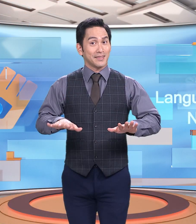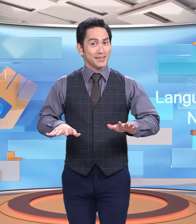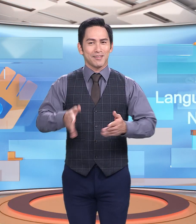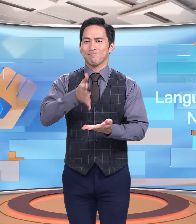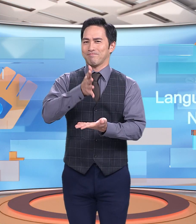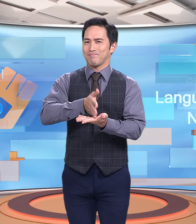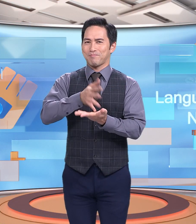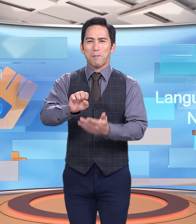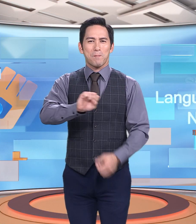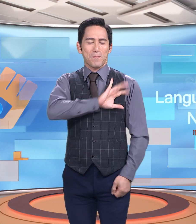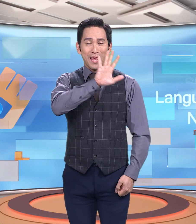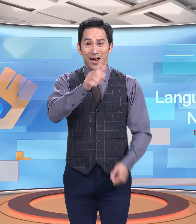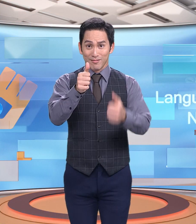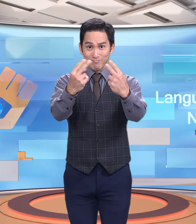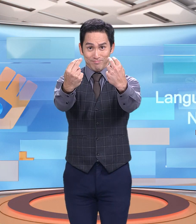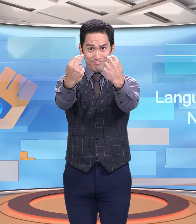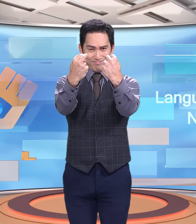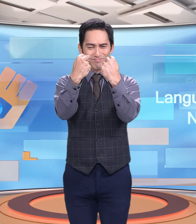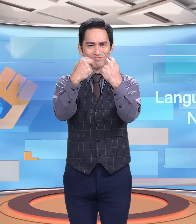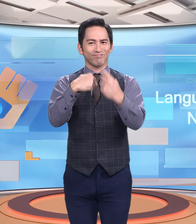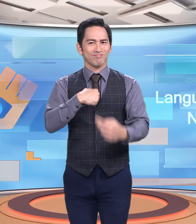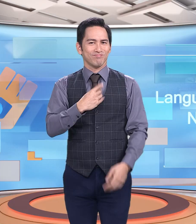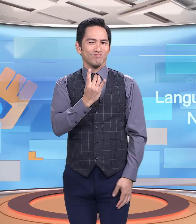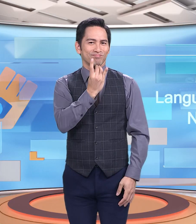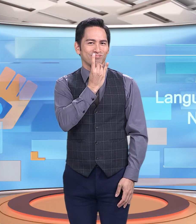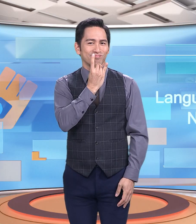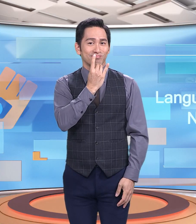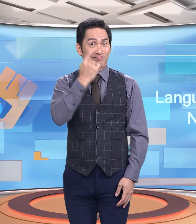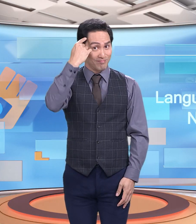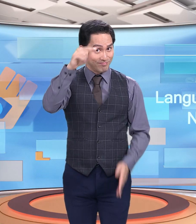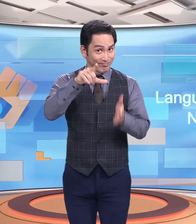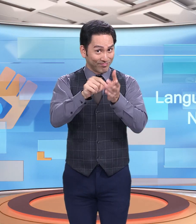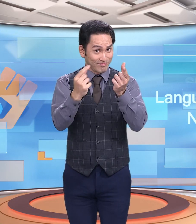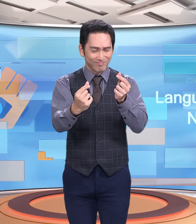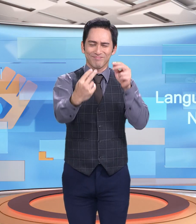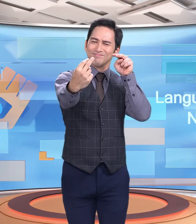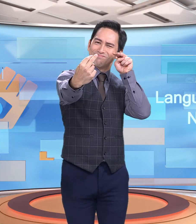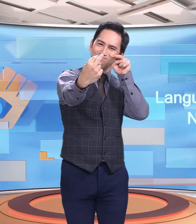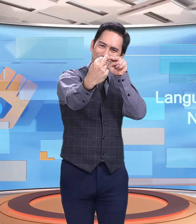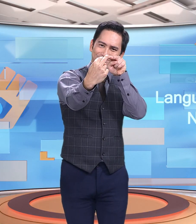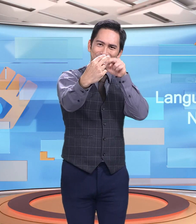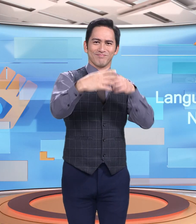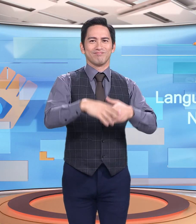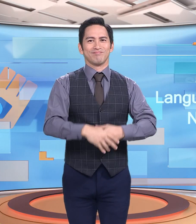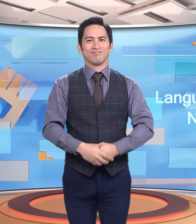感谢您收看这一节的公视手语新闻，我是钮宣文，明天同一时间再会。